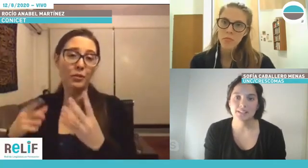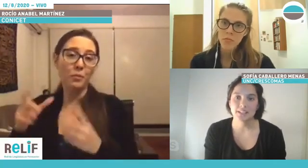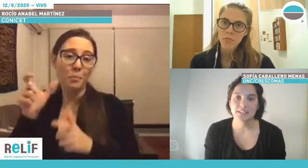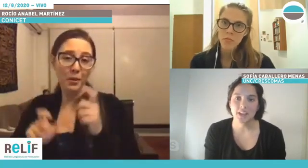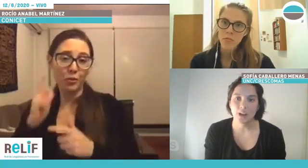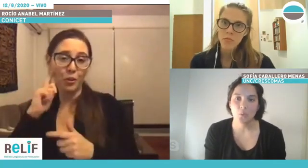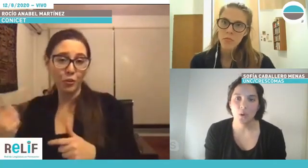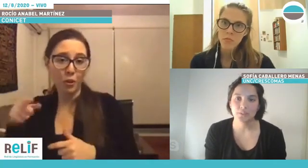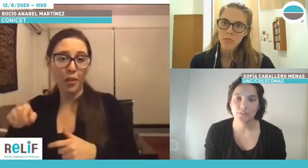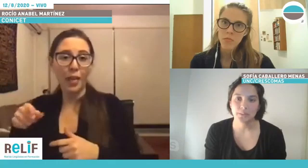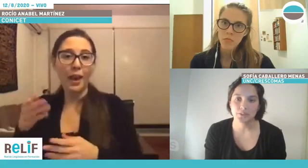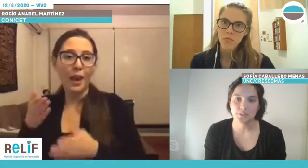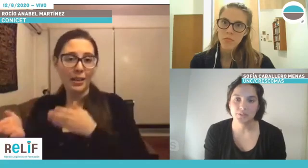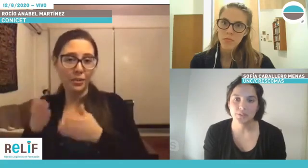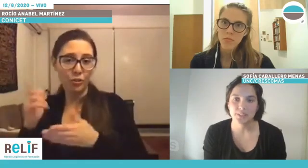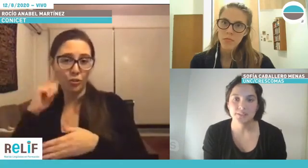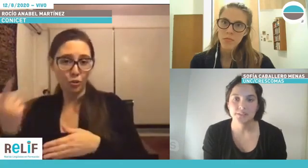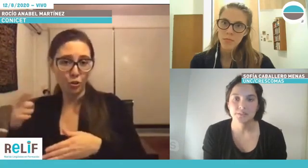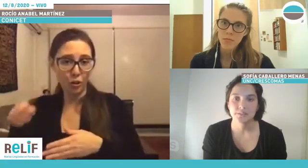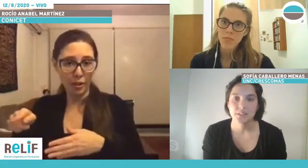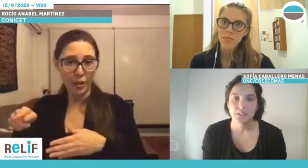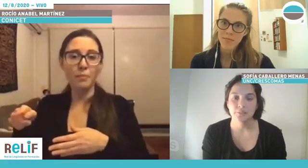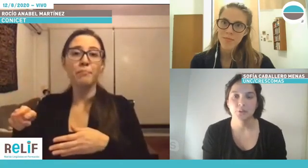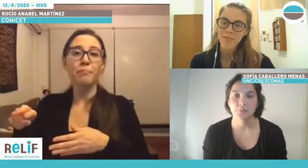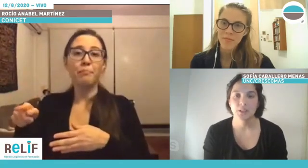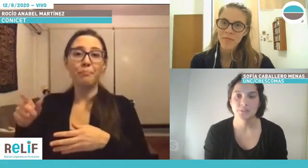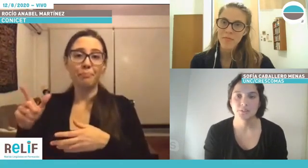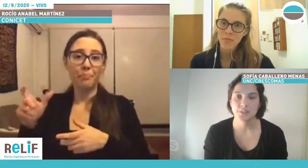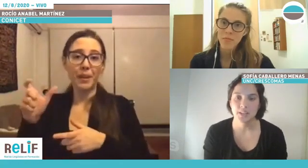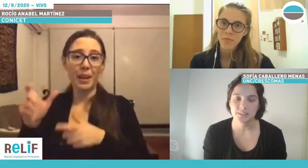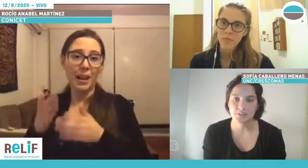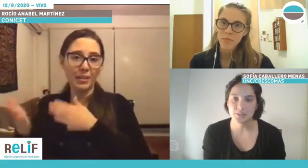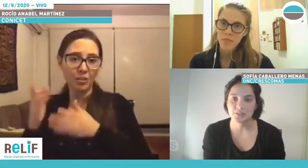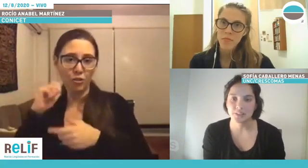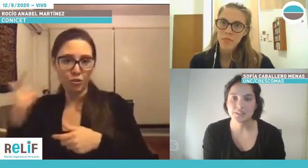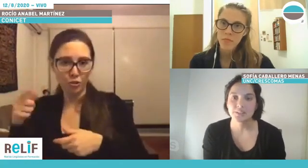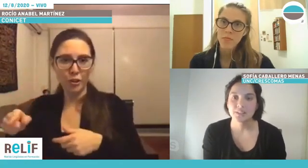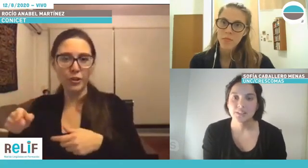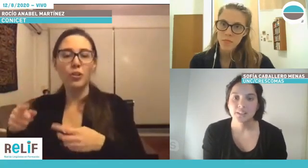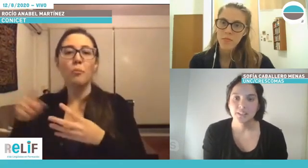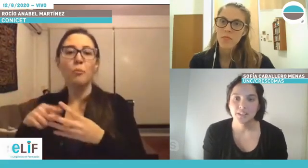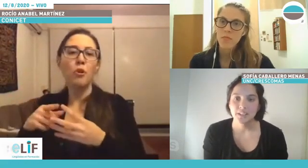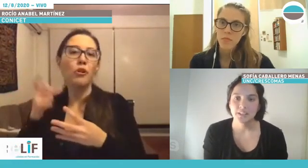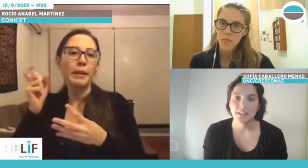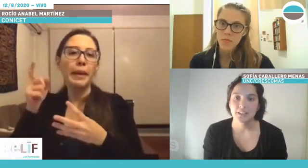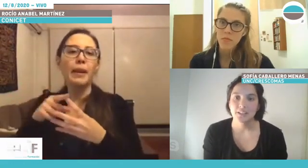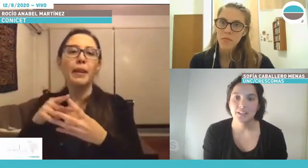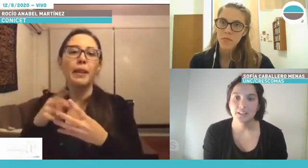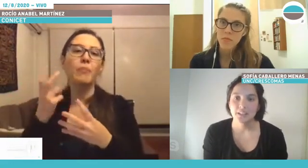También gracias a 4 personas sordas, que fueron mis asesores sordes,